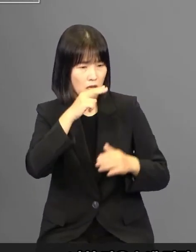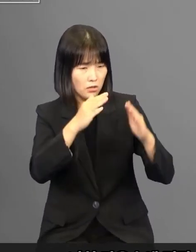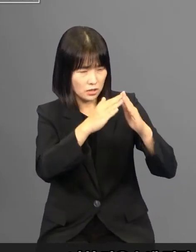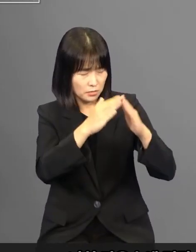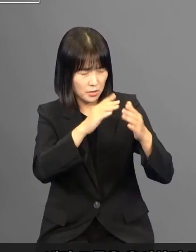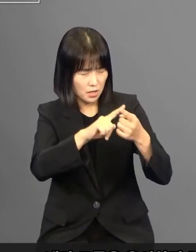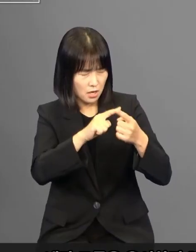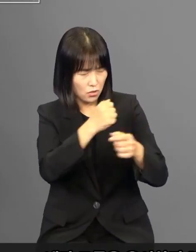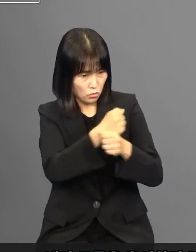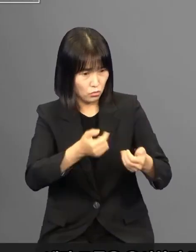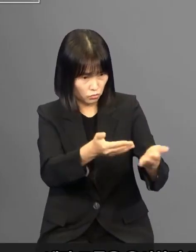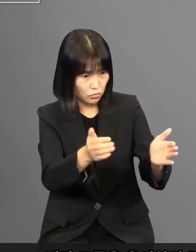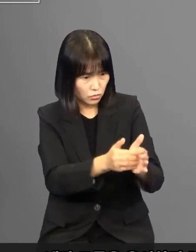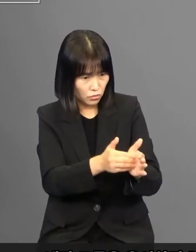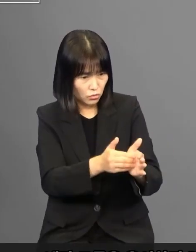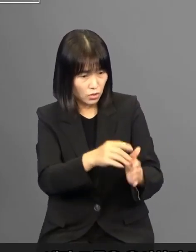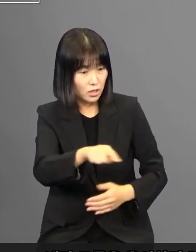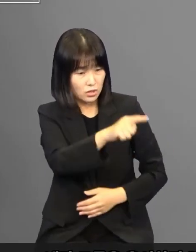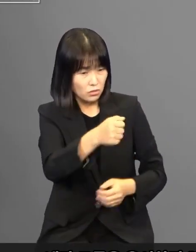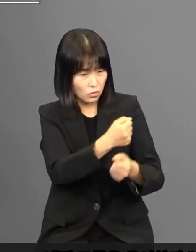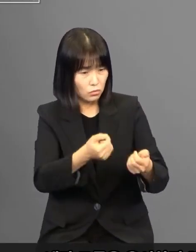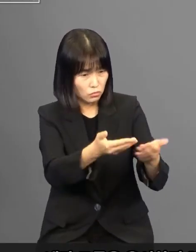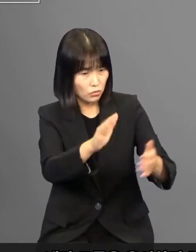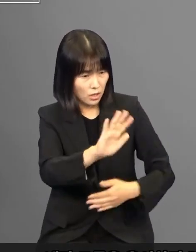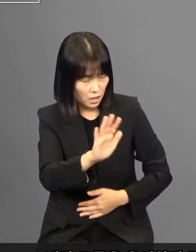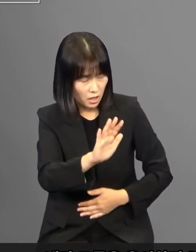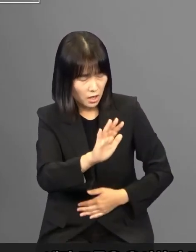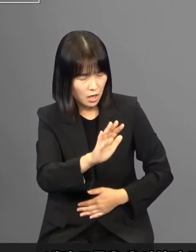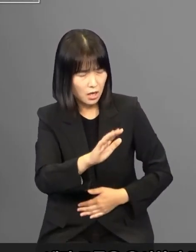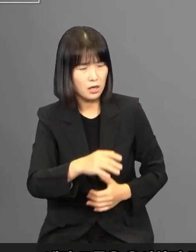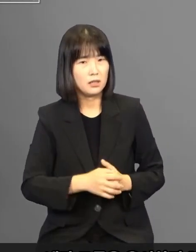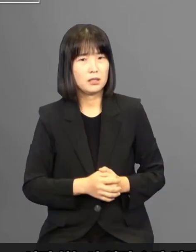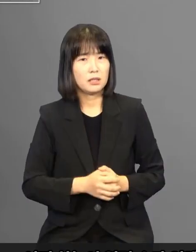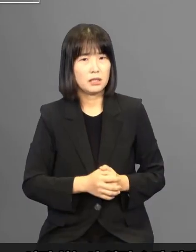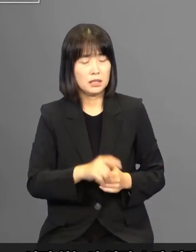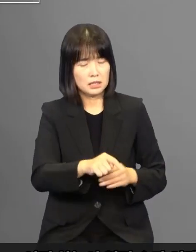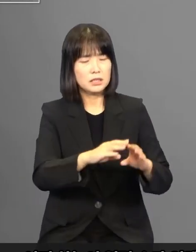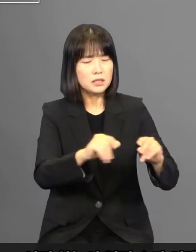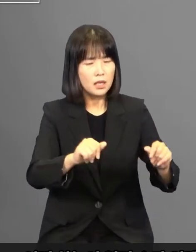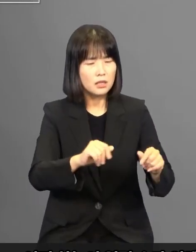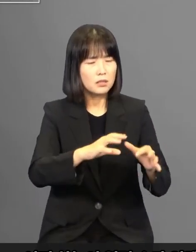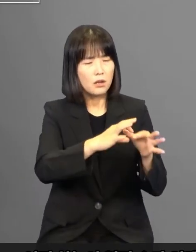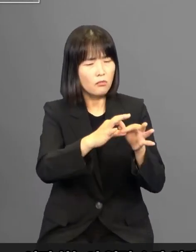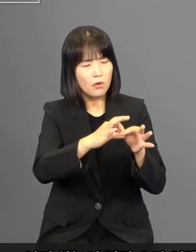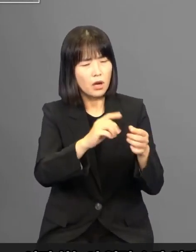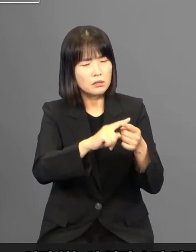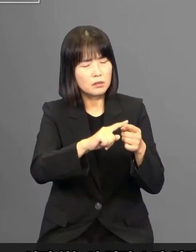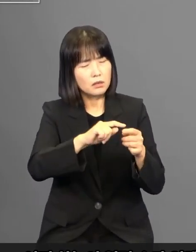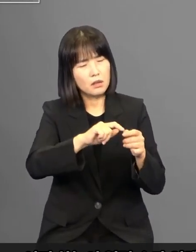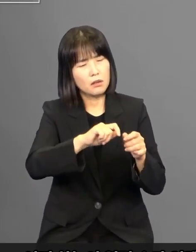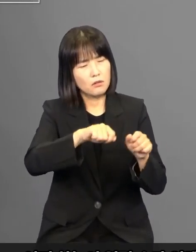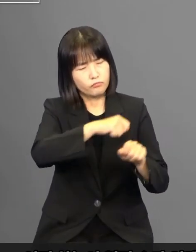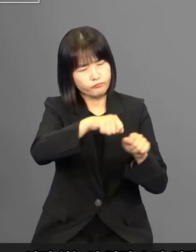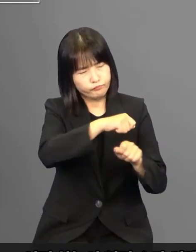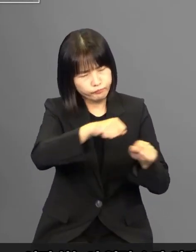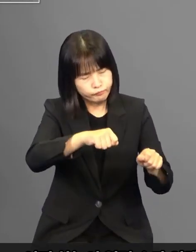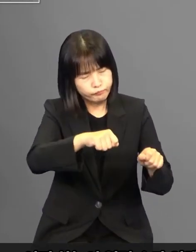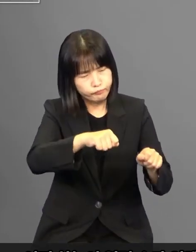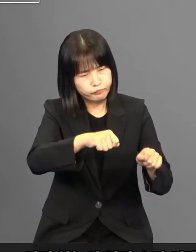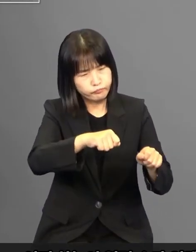용서하였느냐? 너가 그들을 용서하지 않고 이 땅에서 관계를 묻고 있는데 어찌 하늘이 열릴 수가